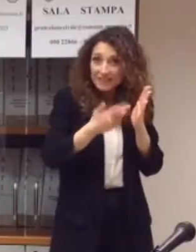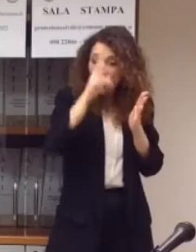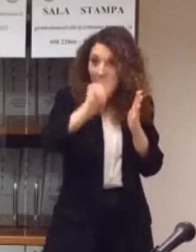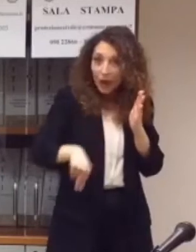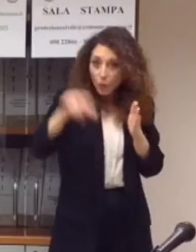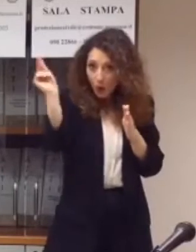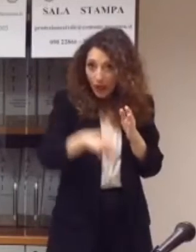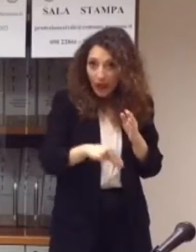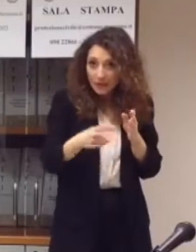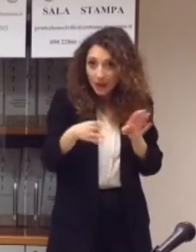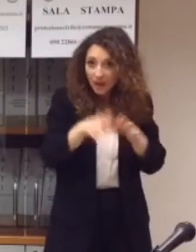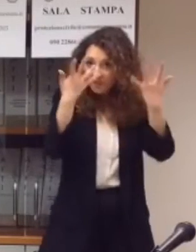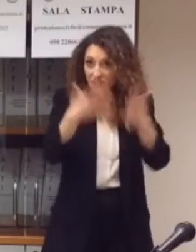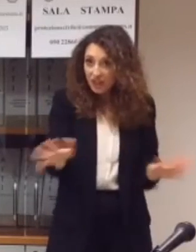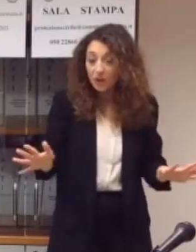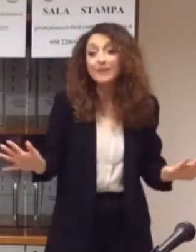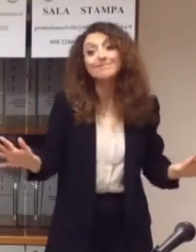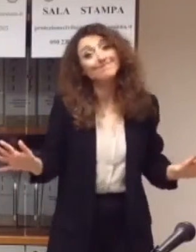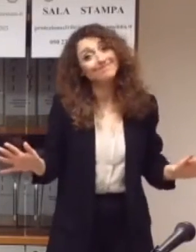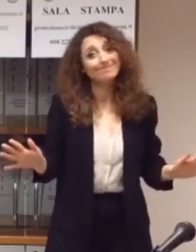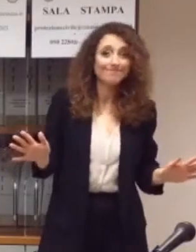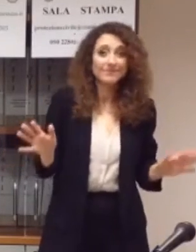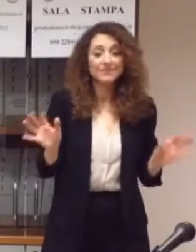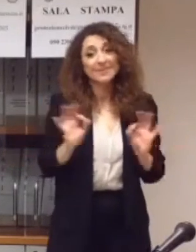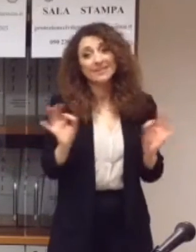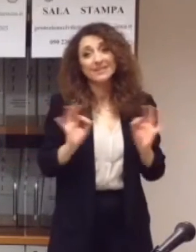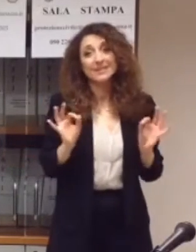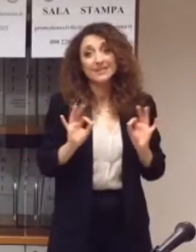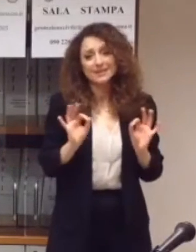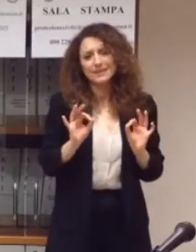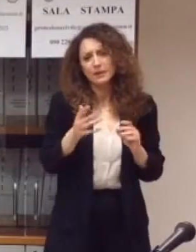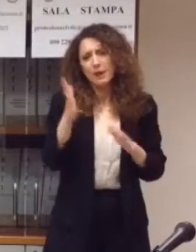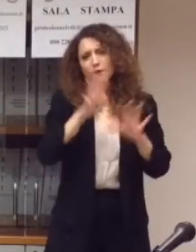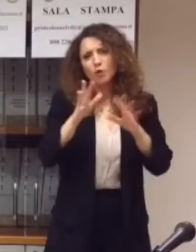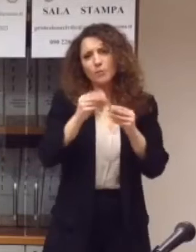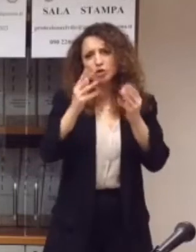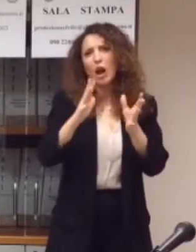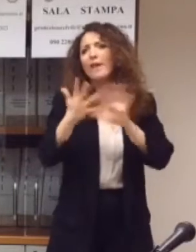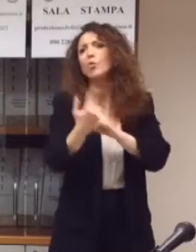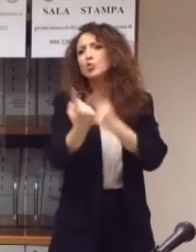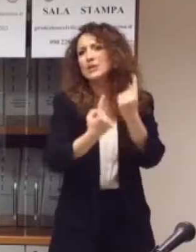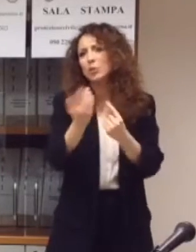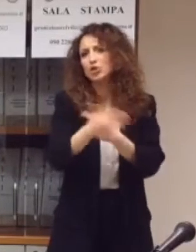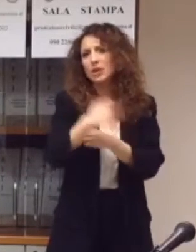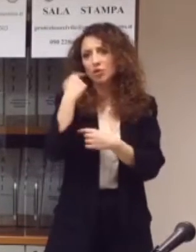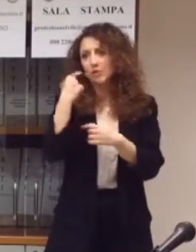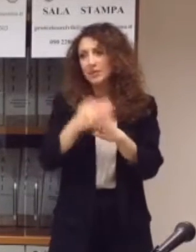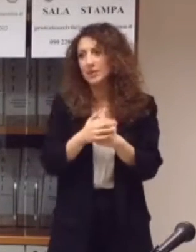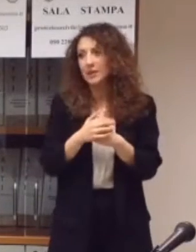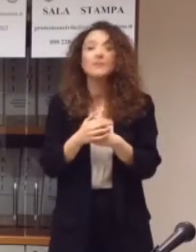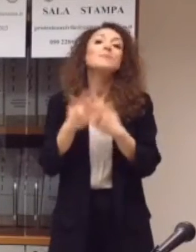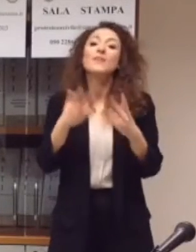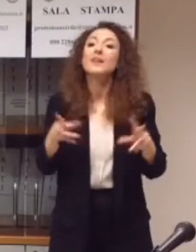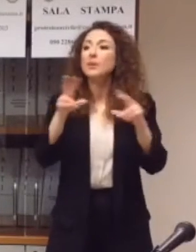informeremo nelle prossime puntate, come si suol dire, dell'evoluzione anche di questo caso. Quindi ribadisco, prego. Se